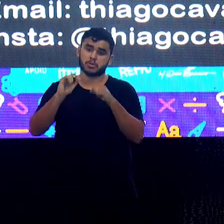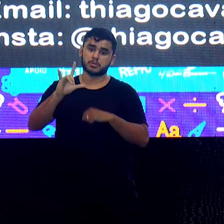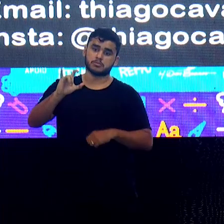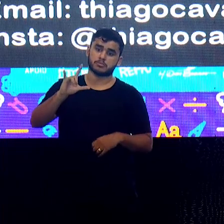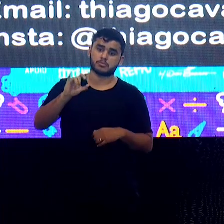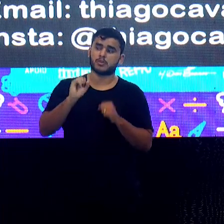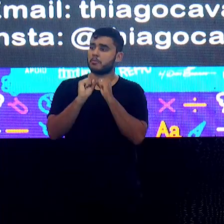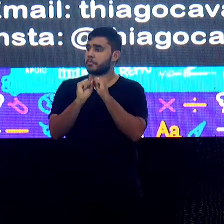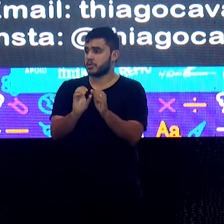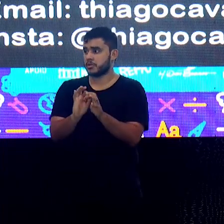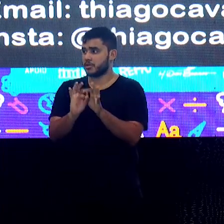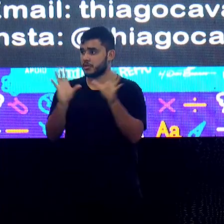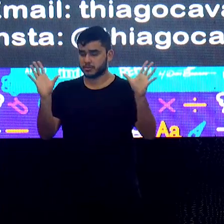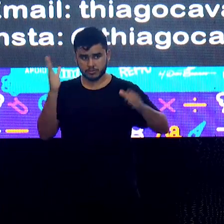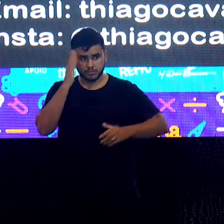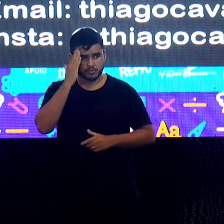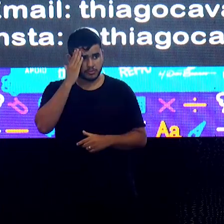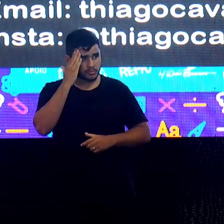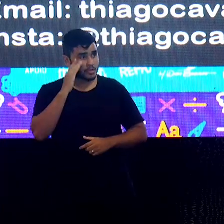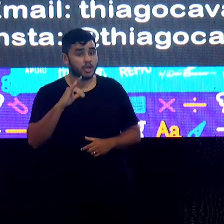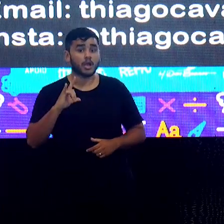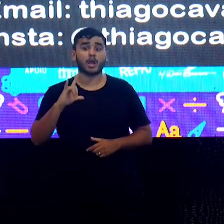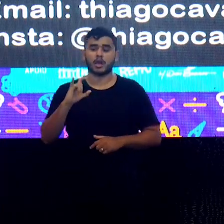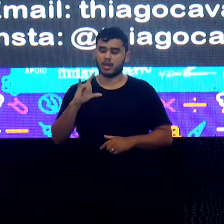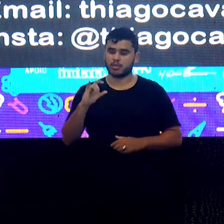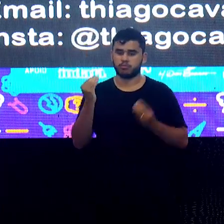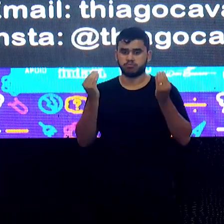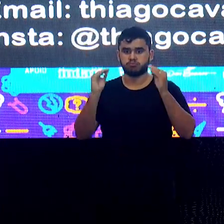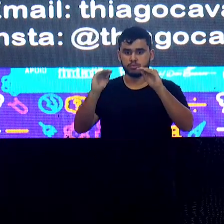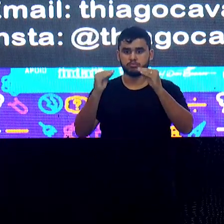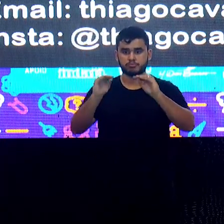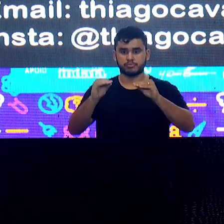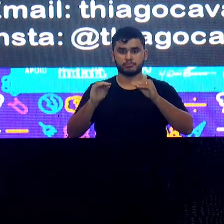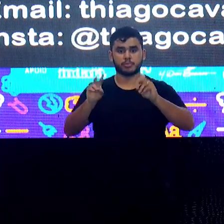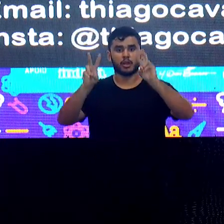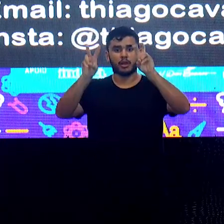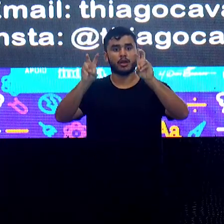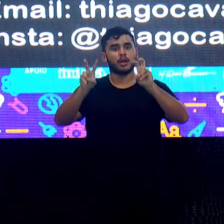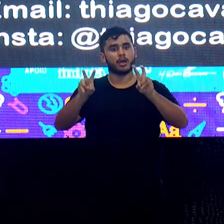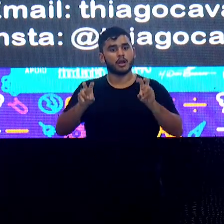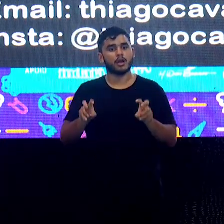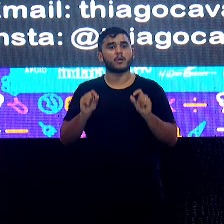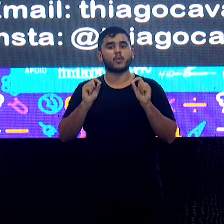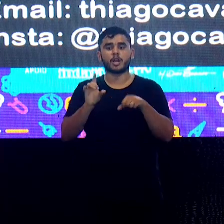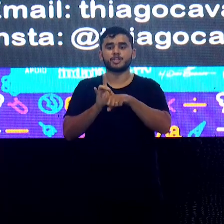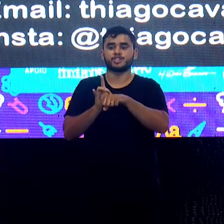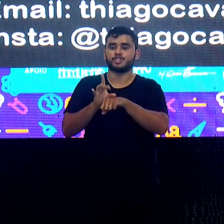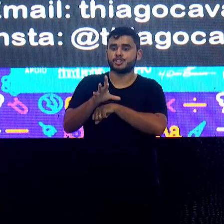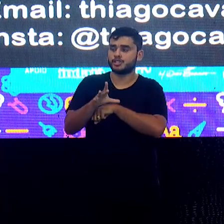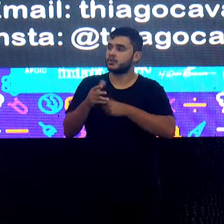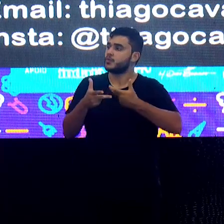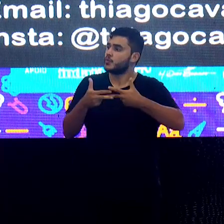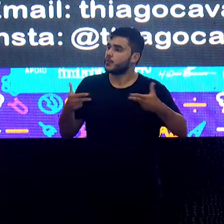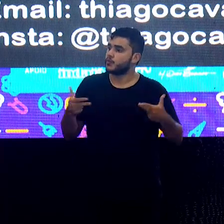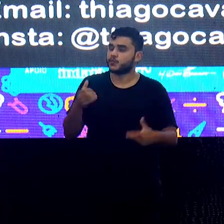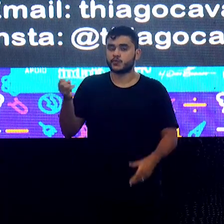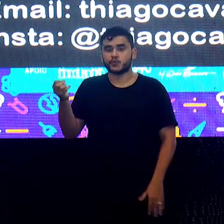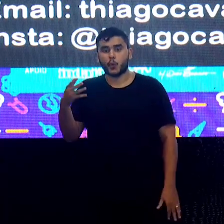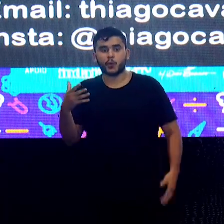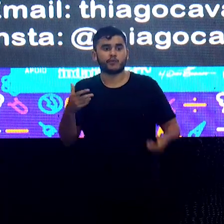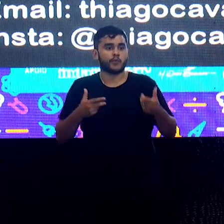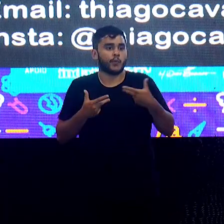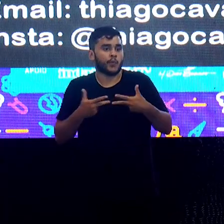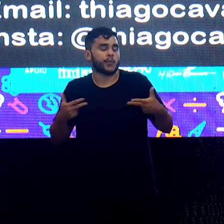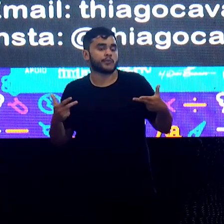fica à vontade. No Instagram eu coloco muita coisa sobre matéria, sobre conteúdo, sobre dicas, sobre atualidades,